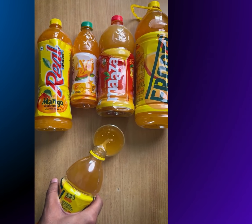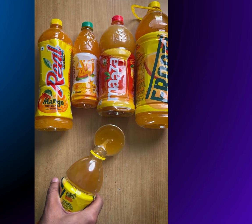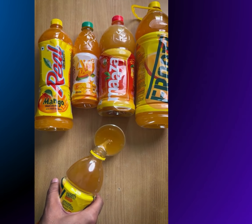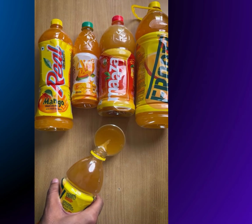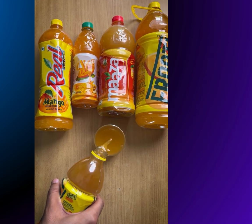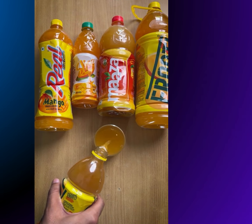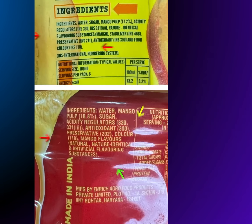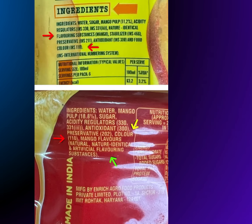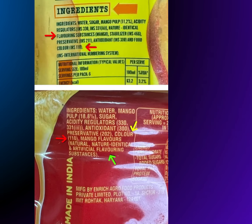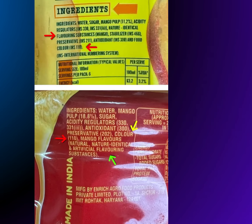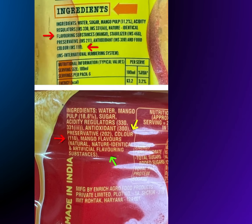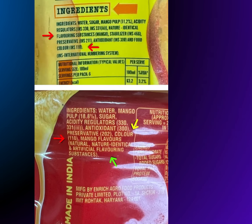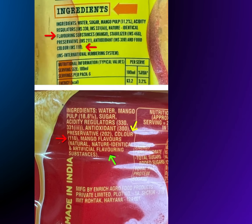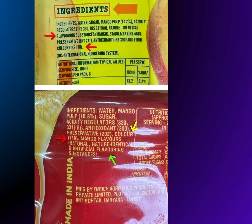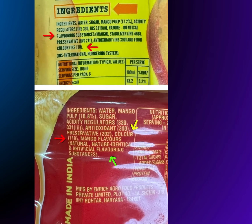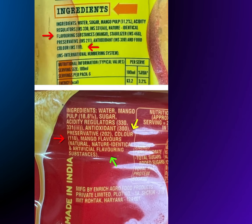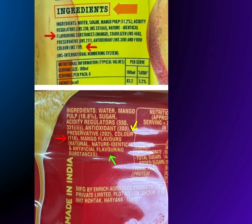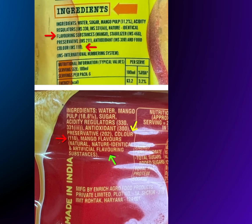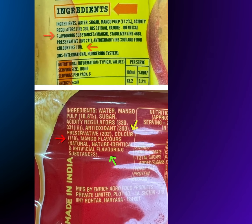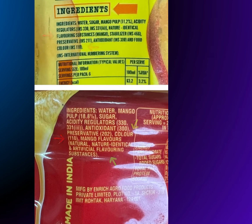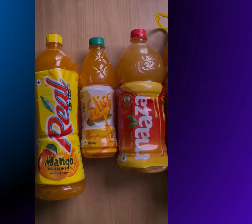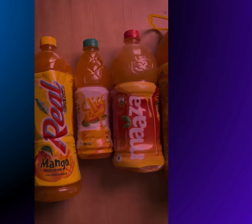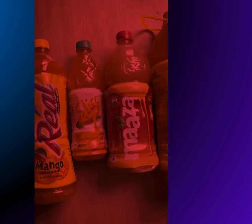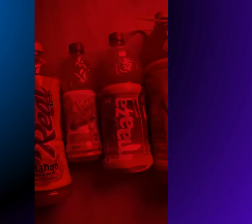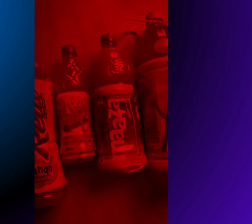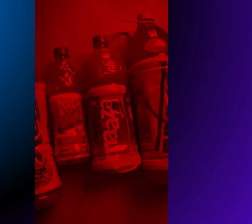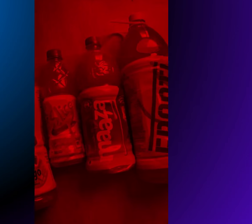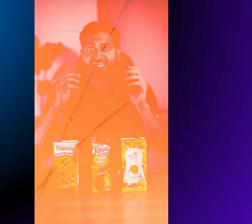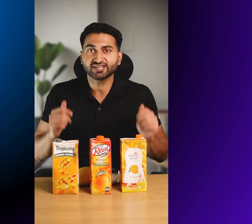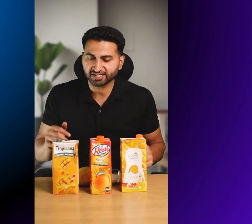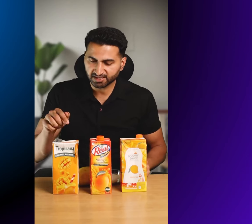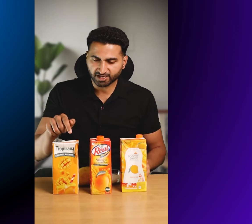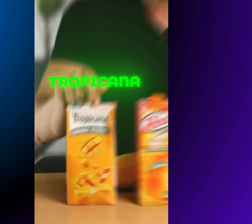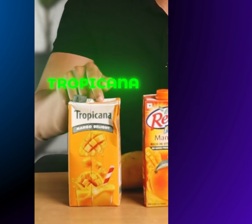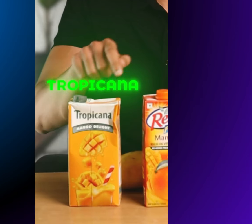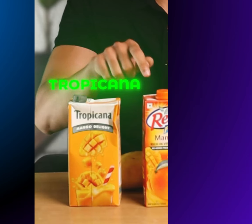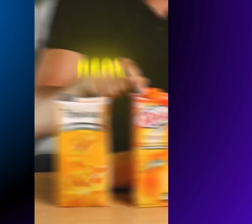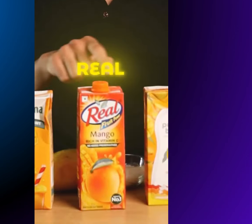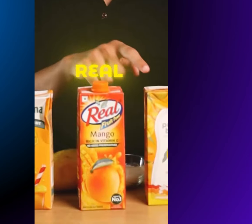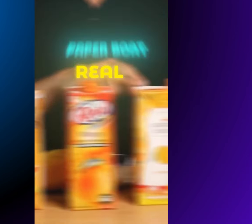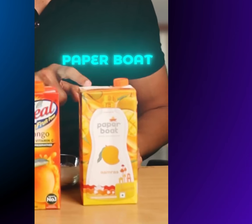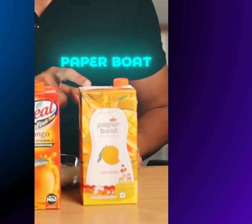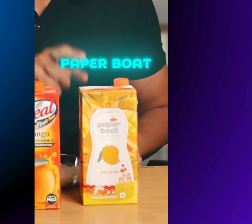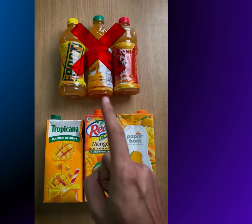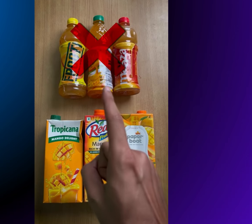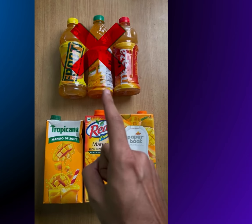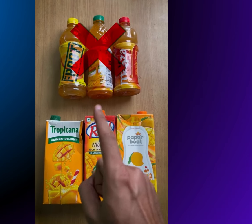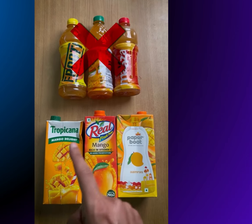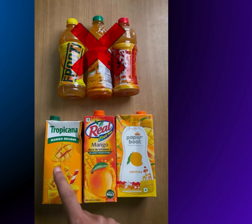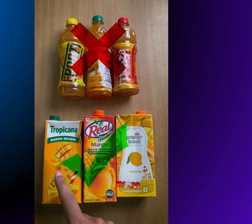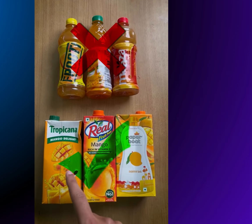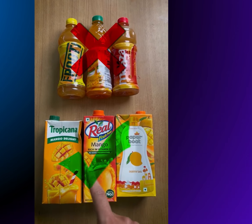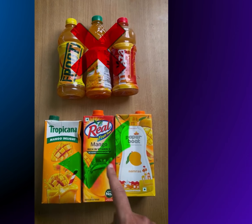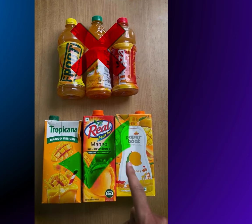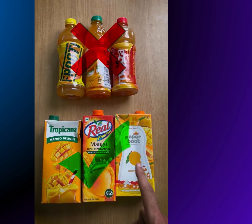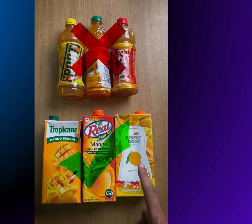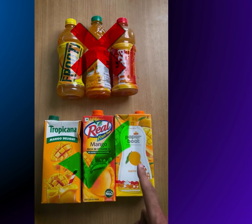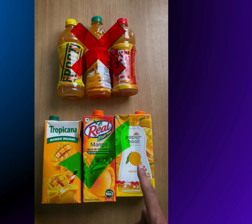टेस्टी बनाने के लिए लैब में तैयार कलर और फ्लेवर्स मिलाए जाते हैं, तो इन्हें तो मत ही पियो। सेकंड कैटेगरी में है ट्रोपिकाना रियल एंड पेपर बोट। ये इनसे बढ़िया है क्योंकि इनमें आम ज्यादा है।